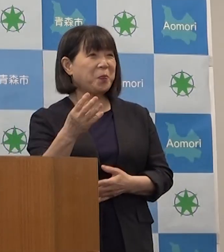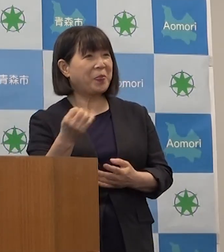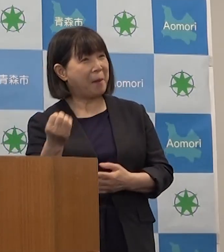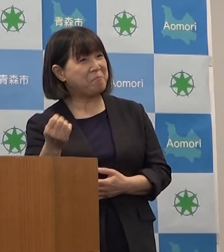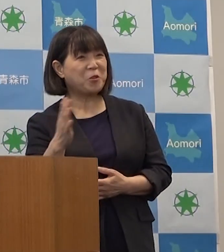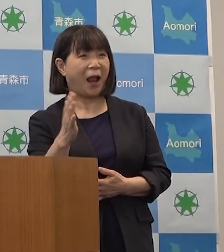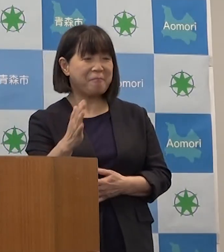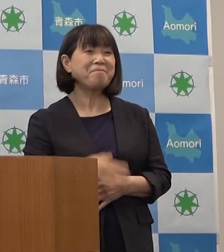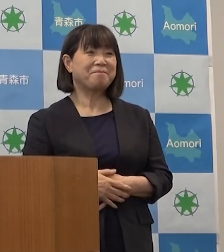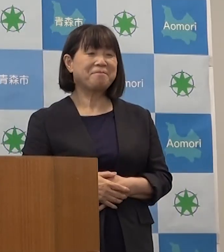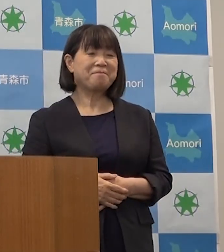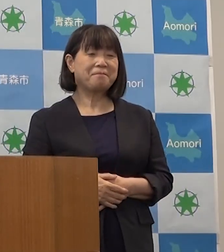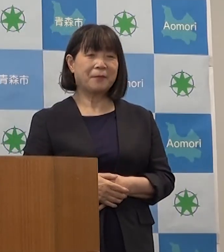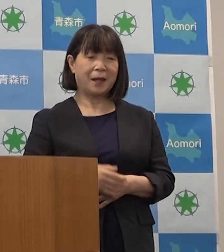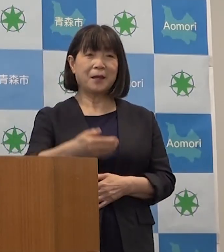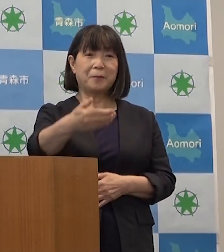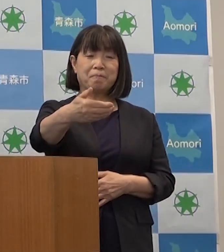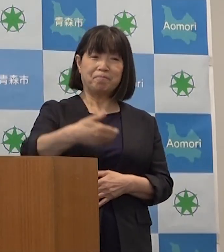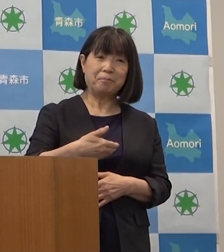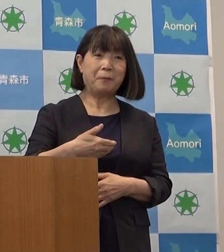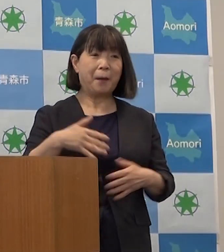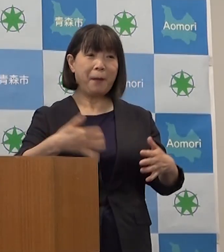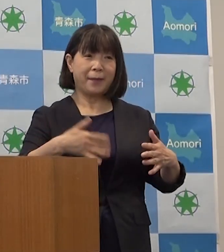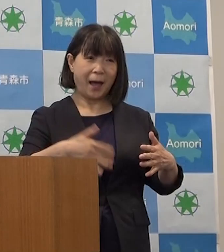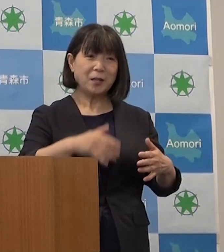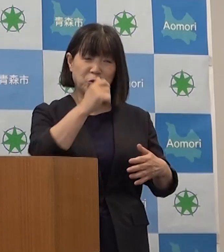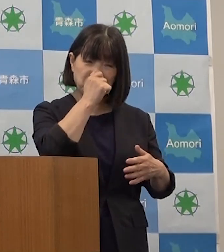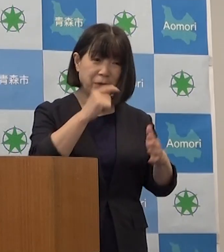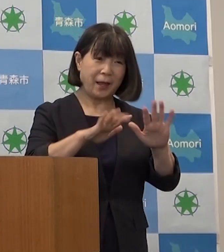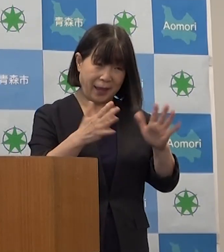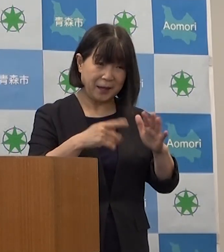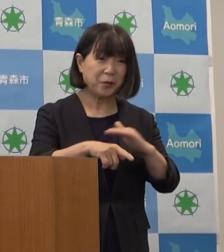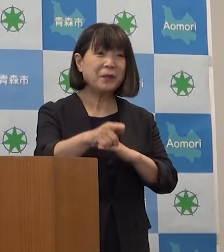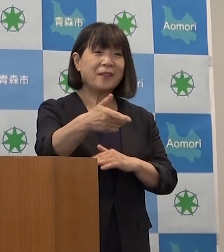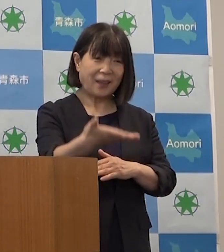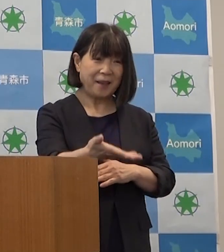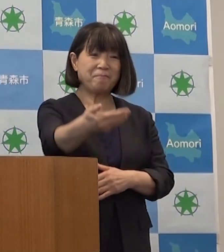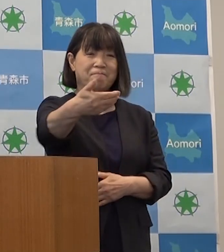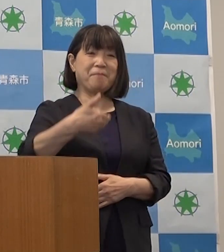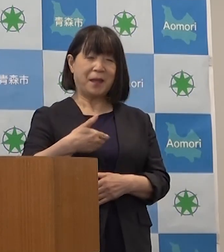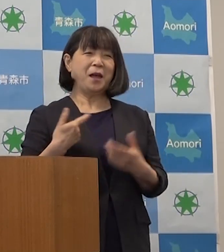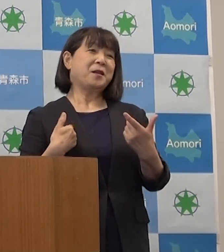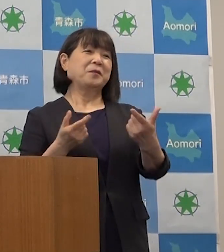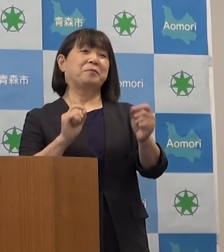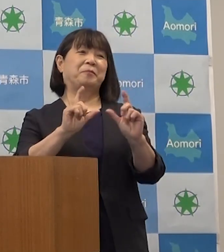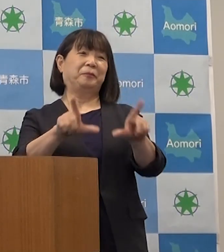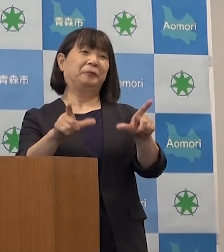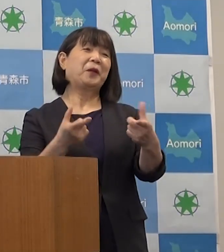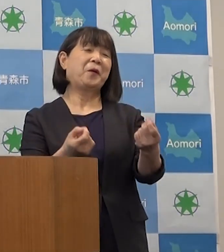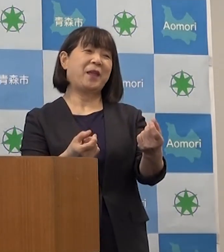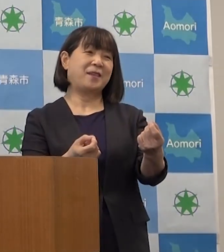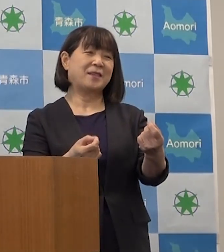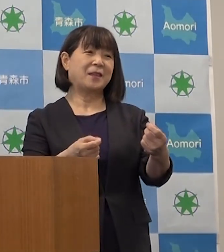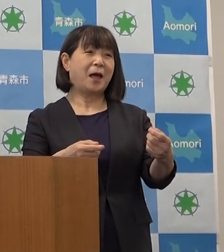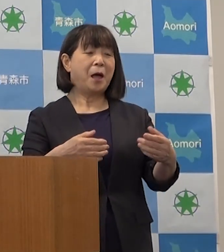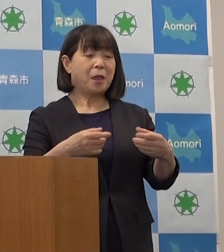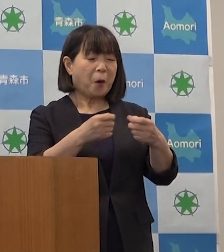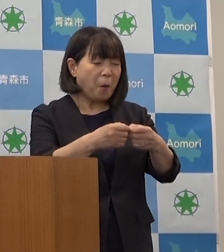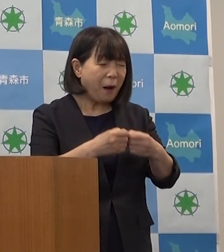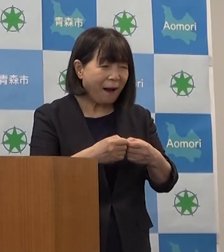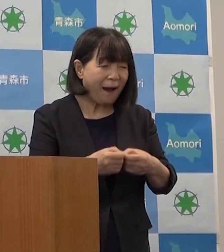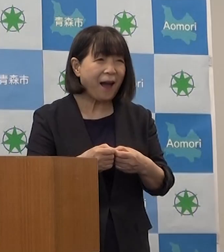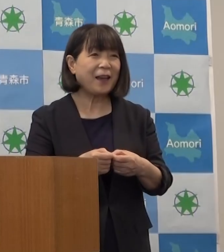やりたいことがやりきれてないみたいな。 そうですね、まだ就任して2週間強でございますので、はい、あまりこう細かいところまで